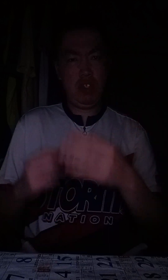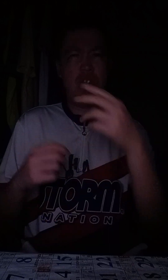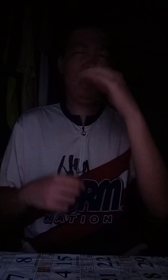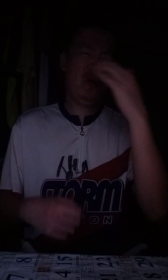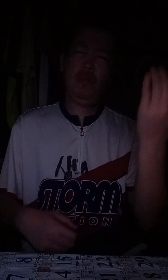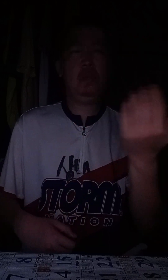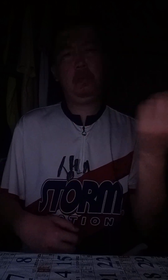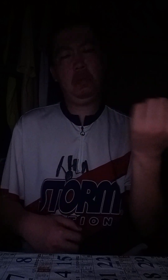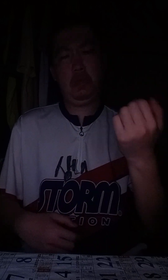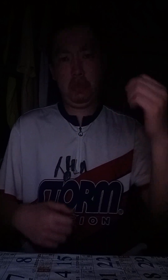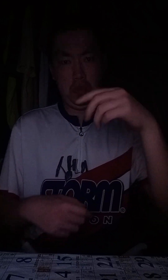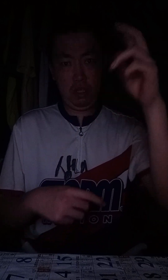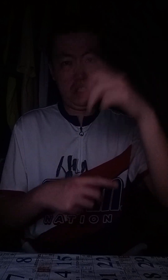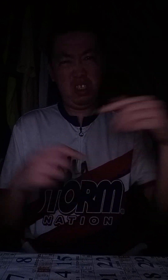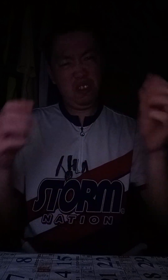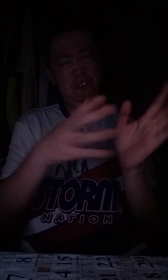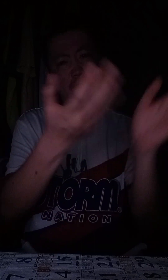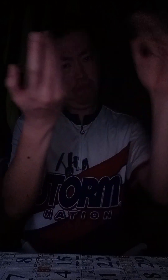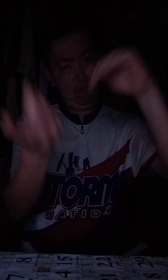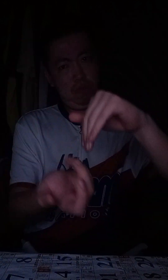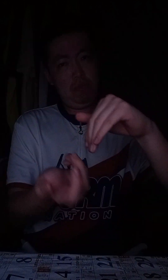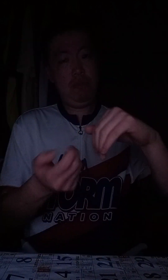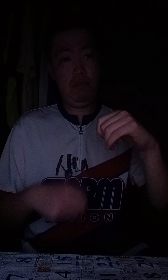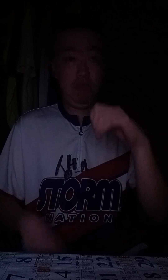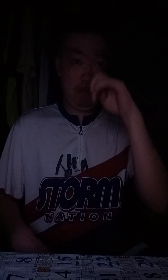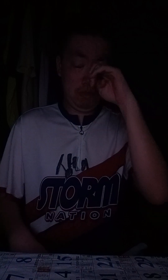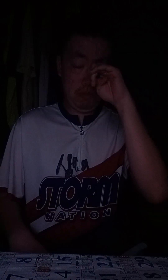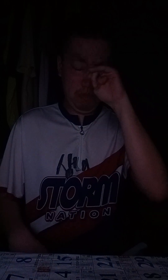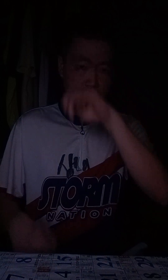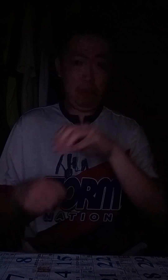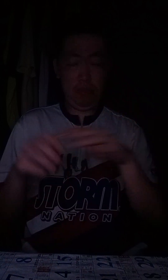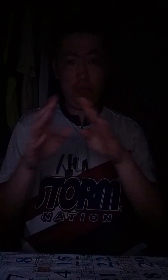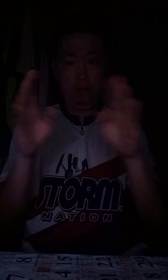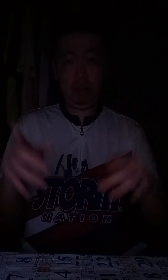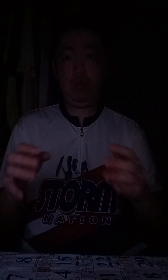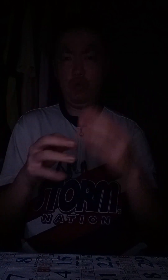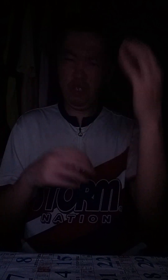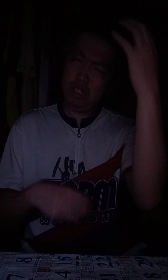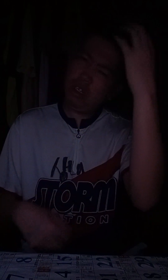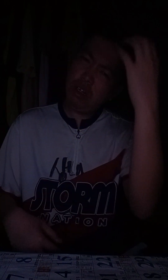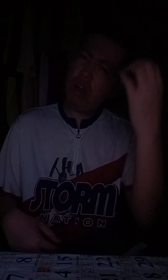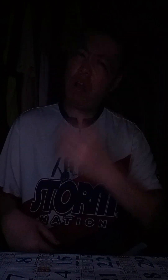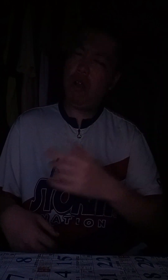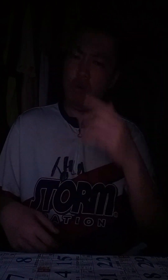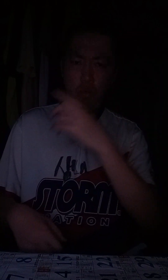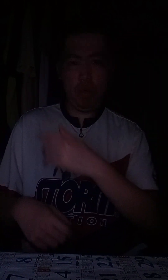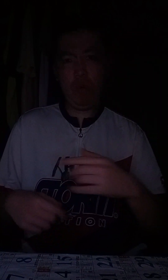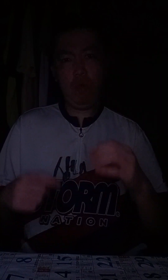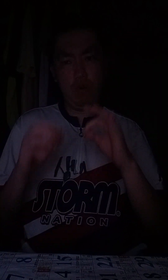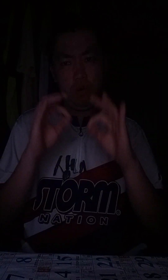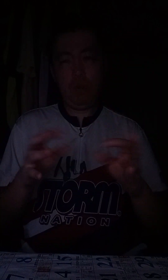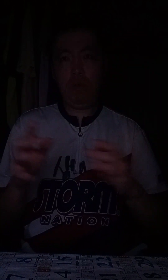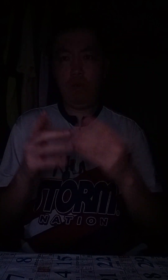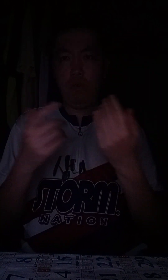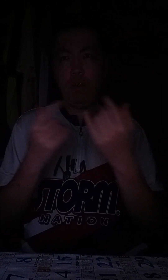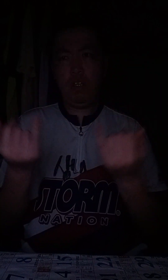운전자가 몰던 승용차가 전복됐습니다. 이 사고로 운전자는 머리를 다쳐 병원으로 옮겨졌고 동승자도 가벼운